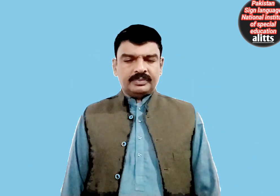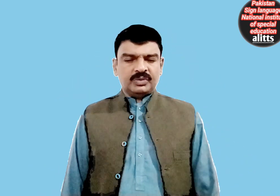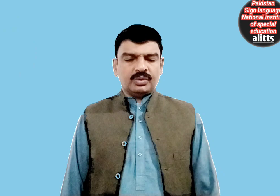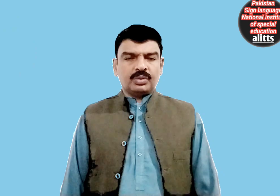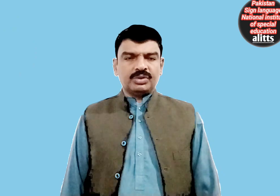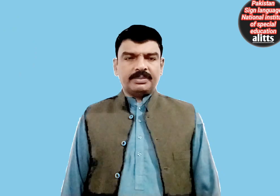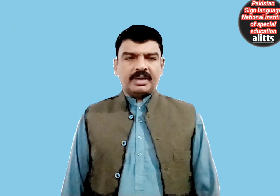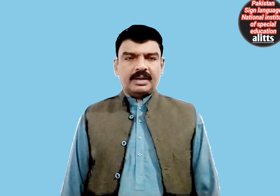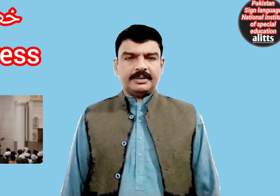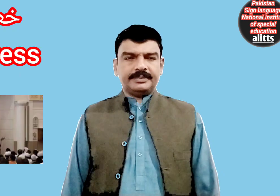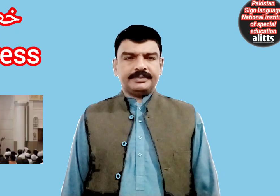खुतबा,